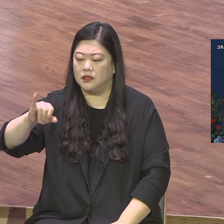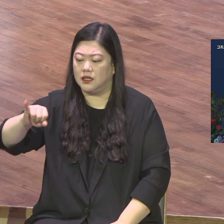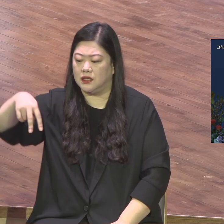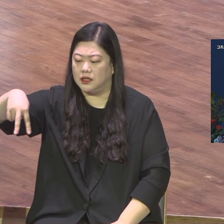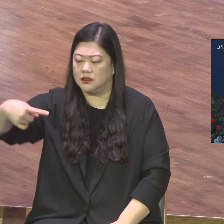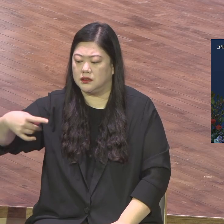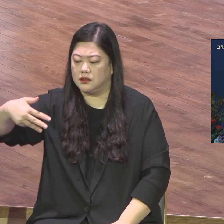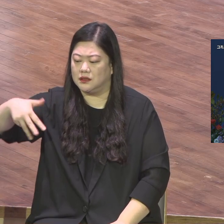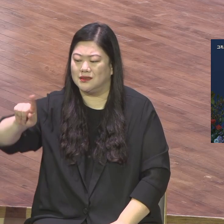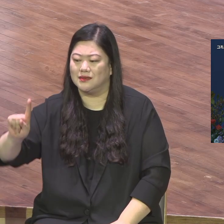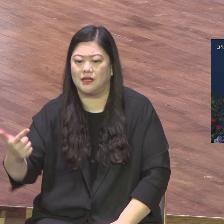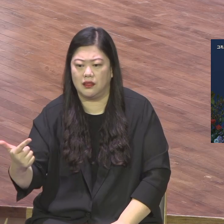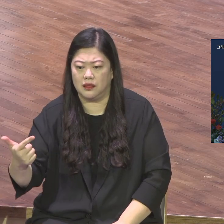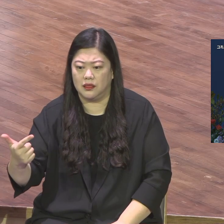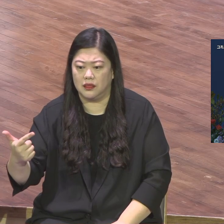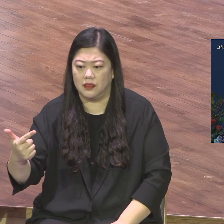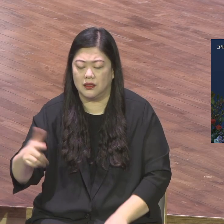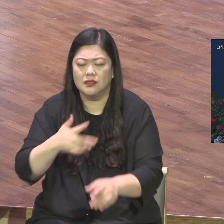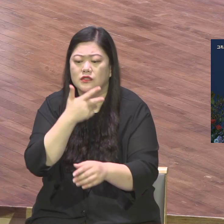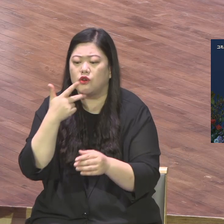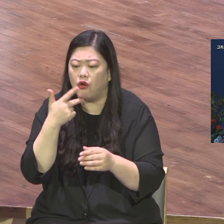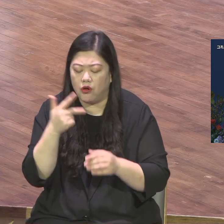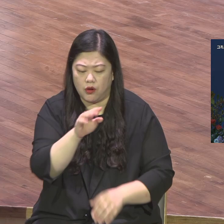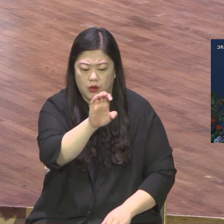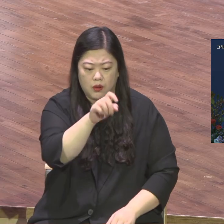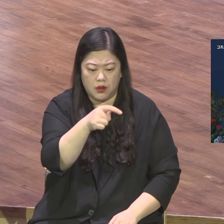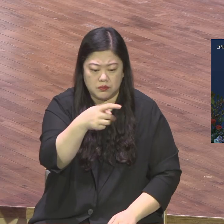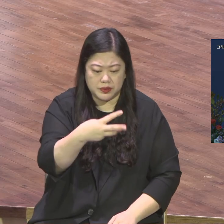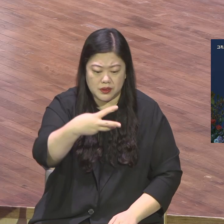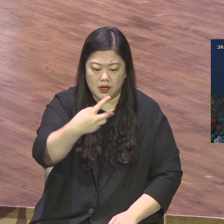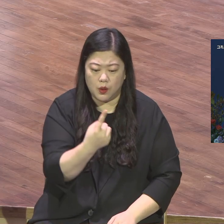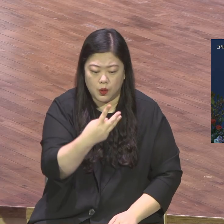단어로 잡았습니다. 이 플로팅은 무슨 뜻이냐,